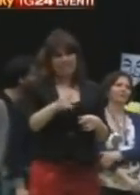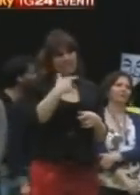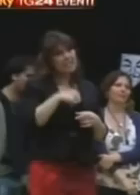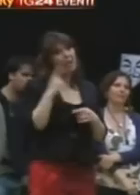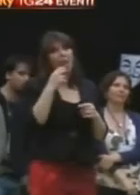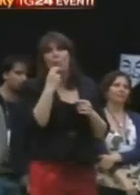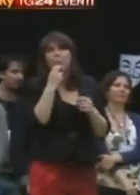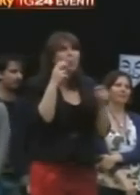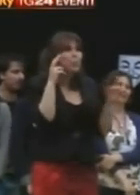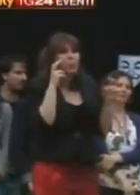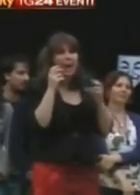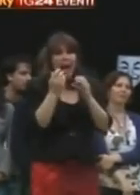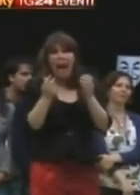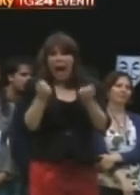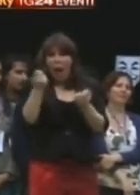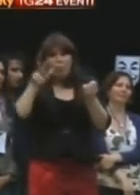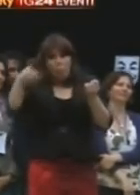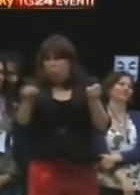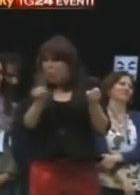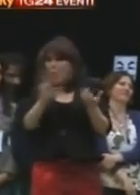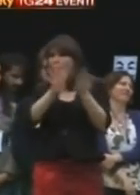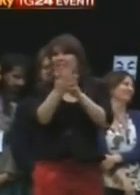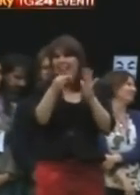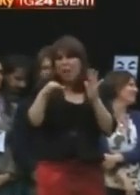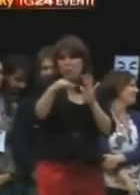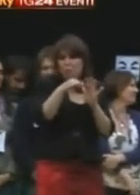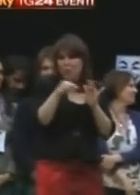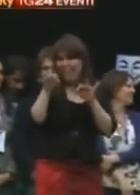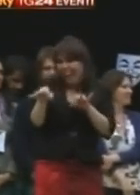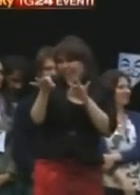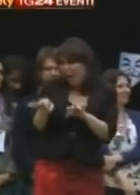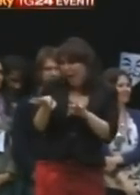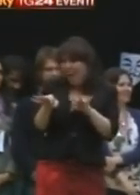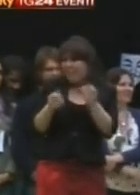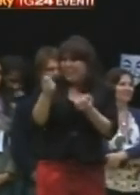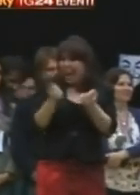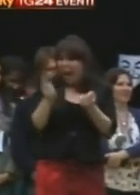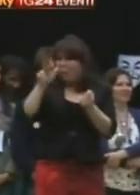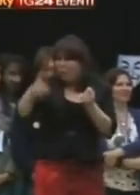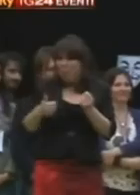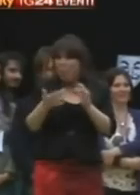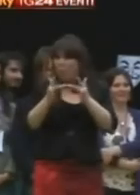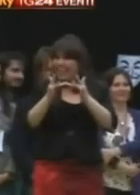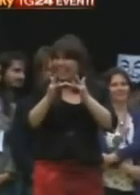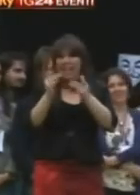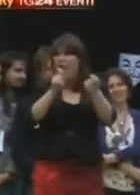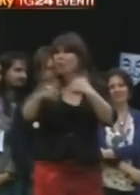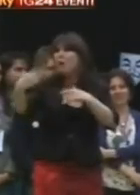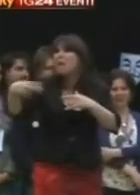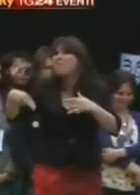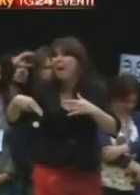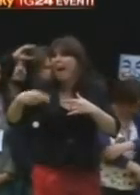sulla sua auto, non più blu, ma carta zucchero, perché quella non venduta su eBay, ne hanno venduto 6.